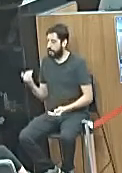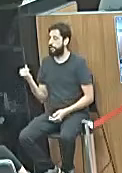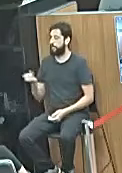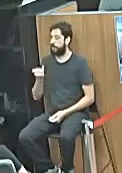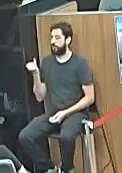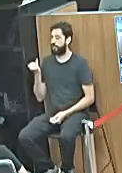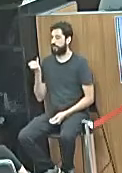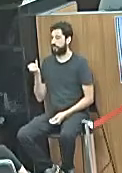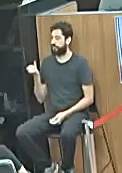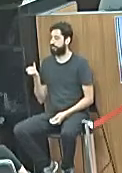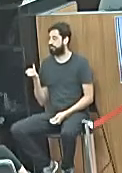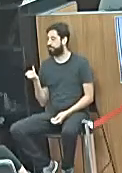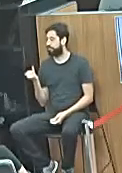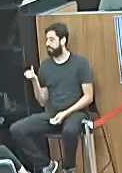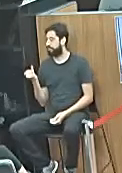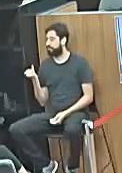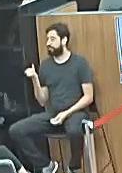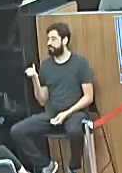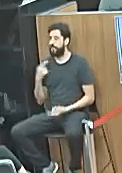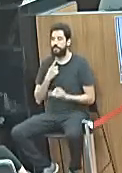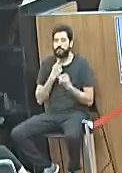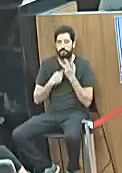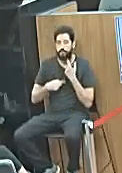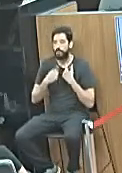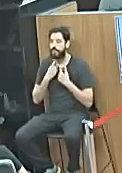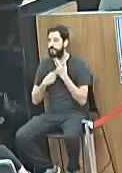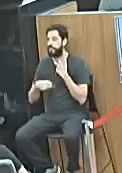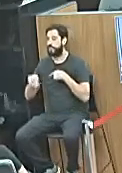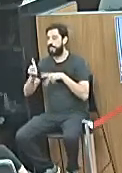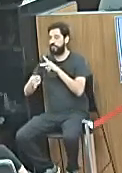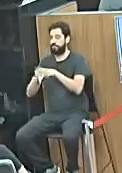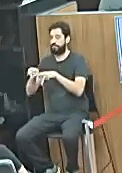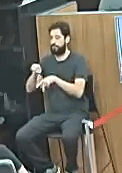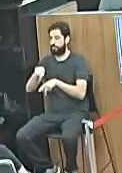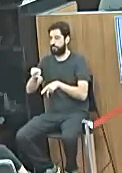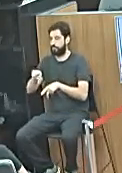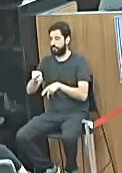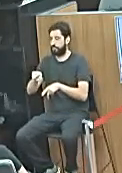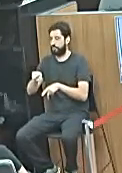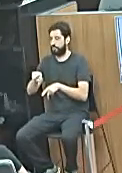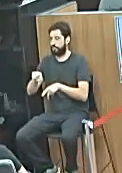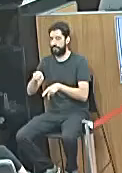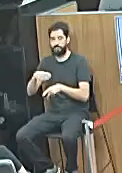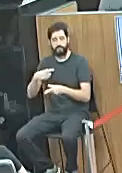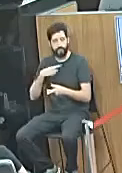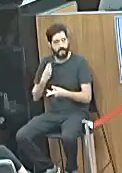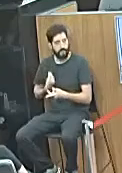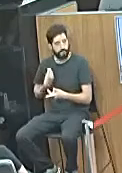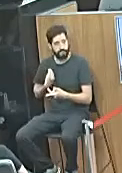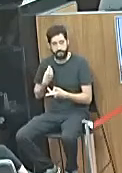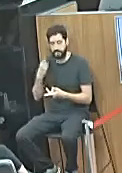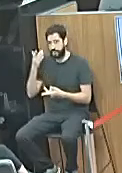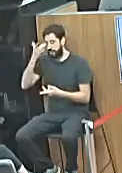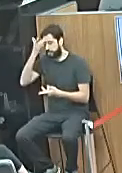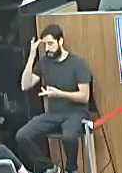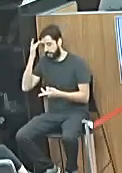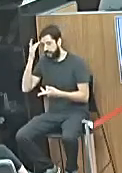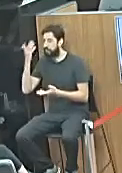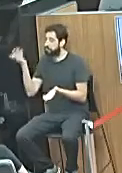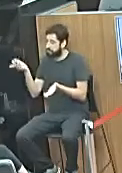que o anseio da população por mais estado na vida das pessoas por mais